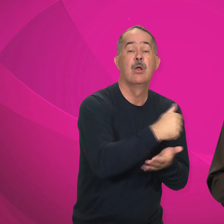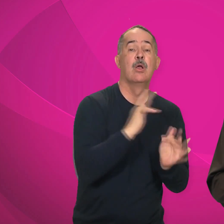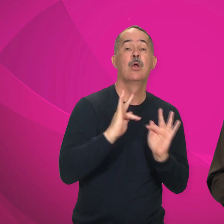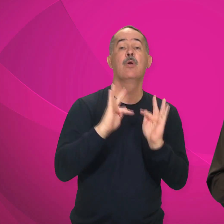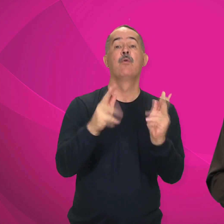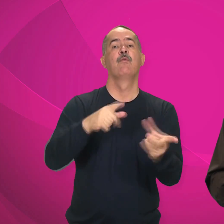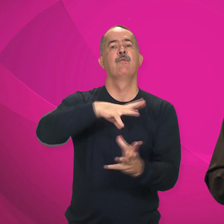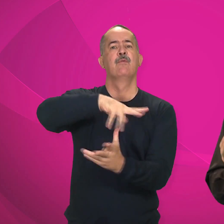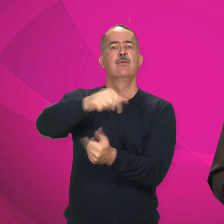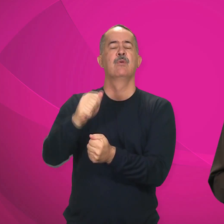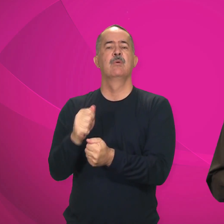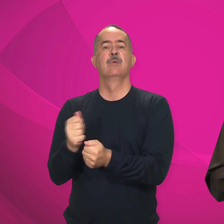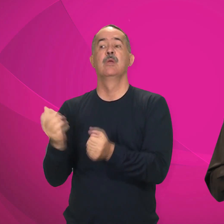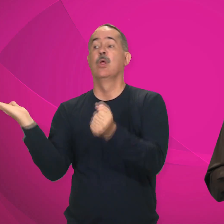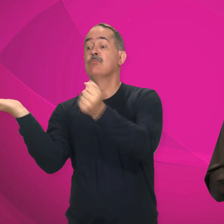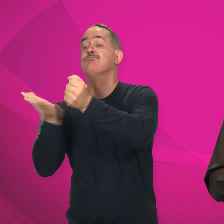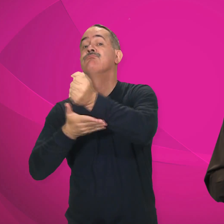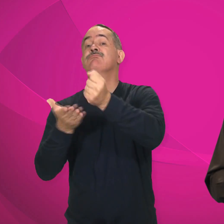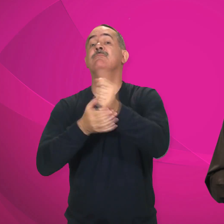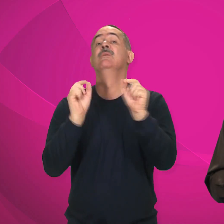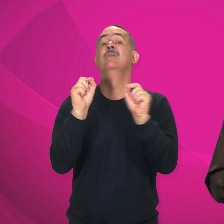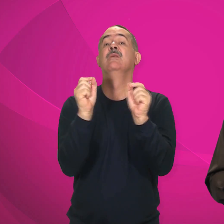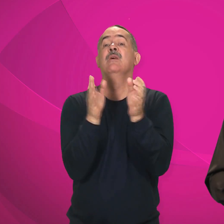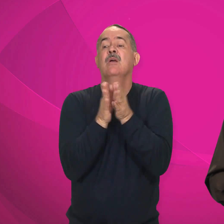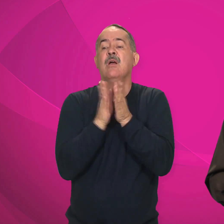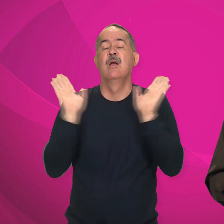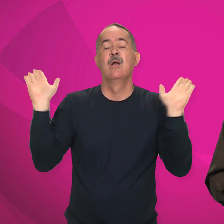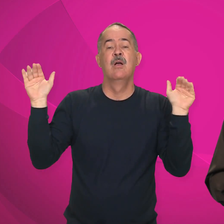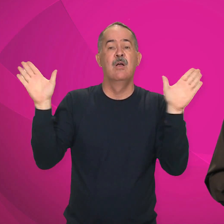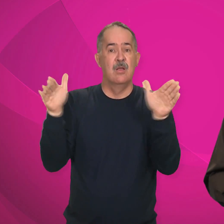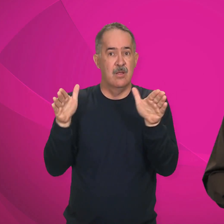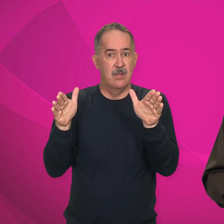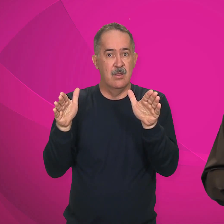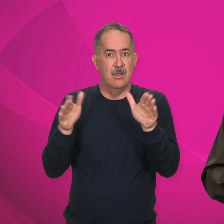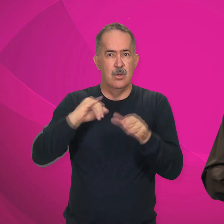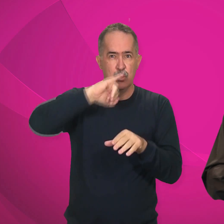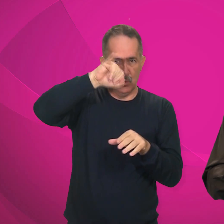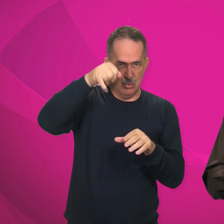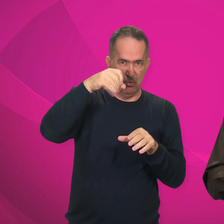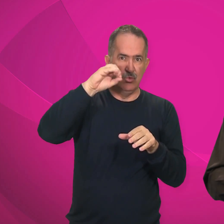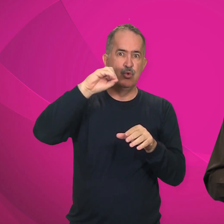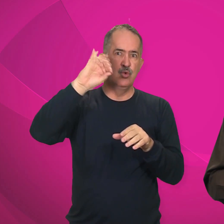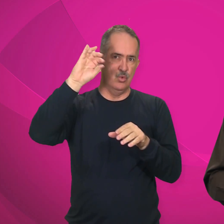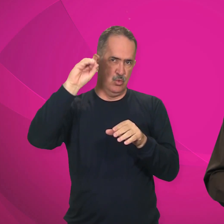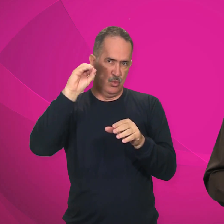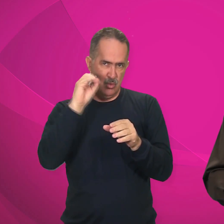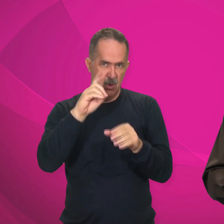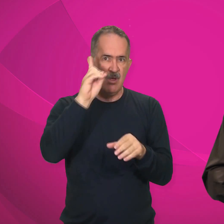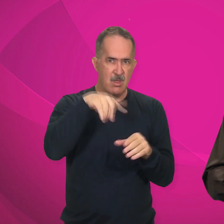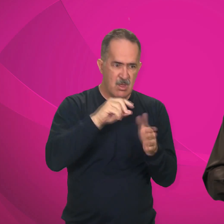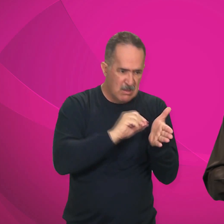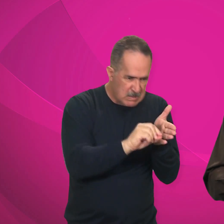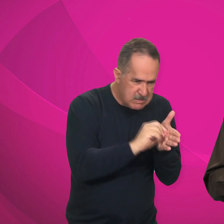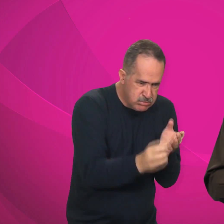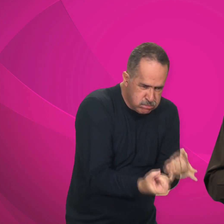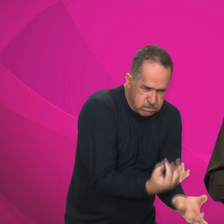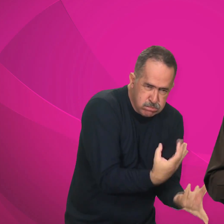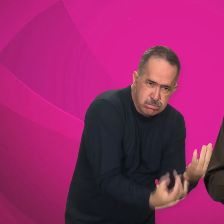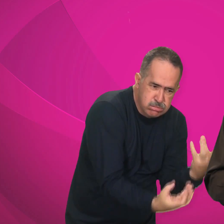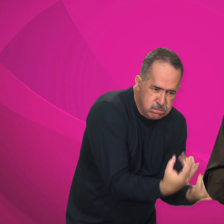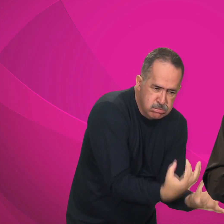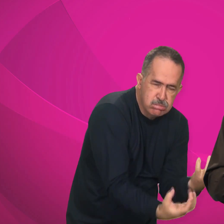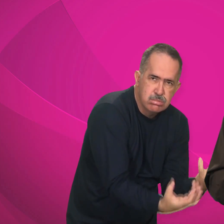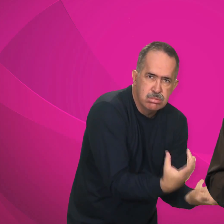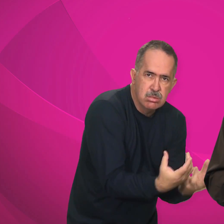dos tempos e os ceifeiros são os anjos. Como o joio é recolhido e queimado ao